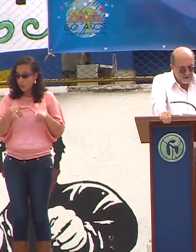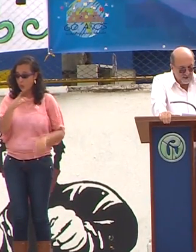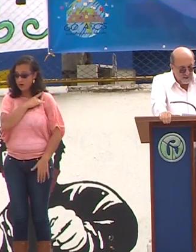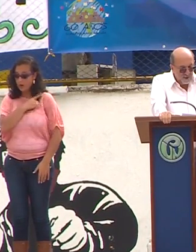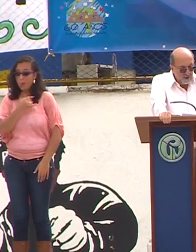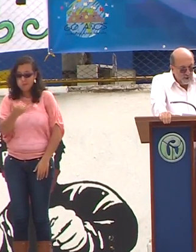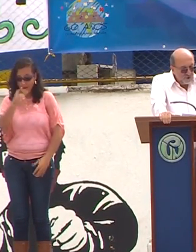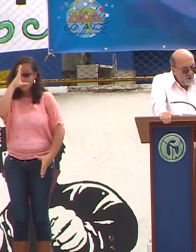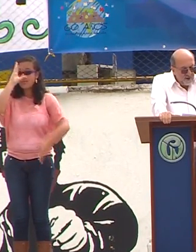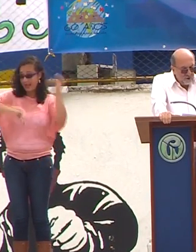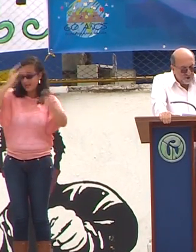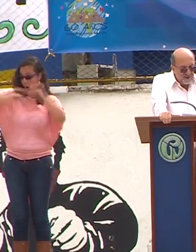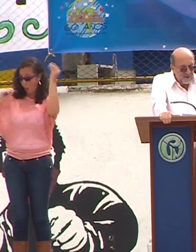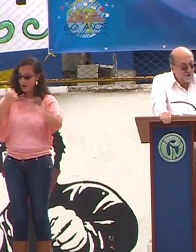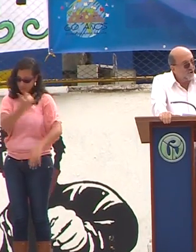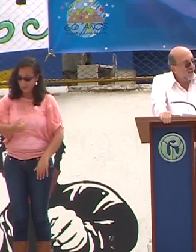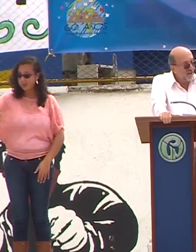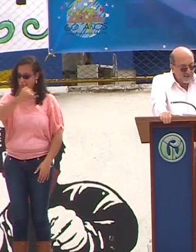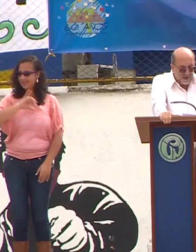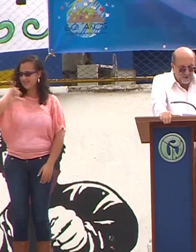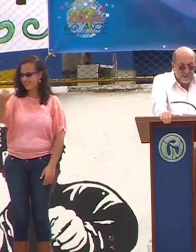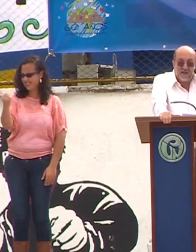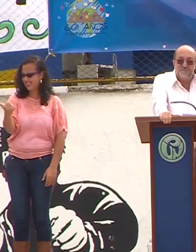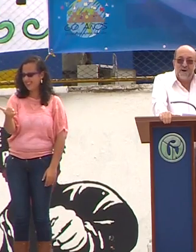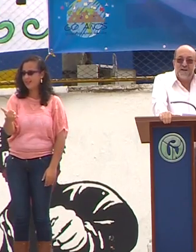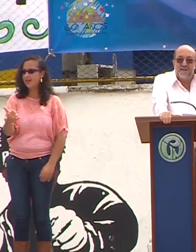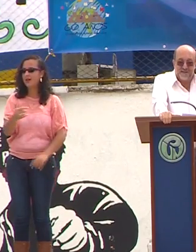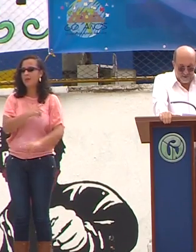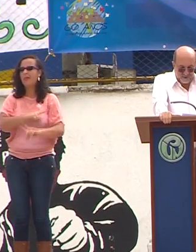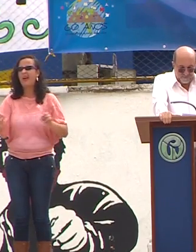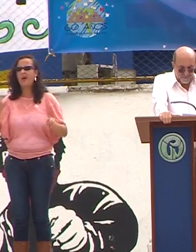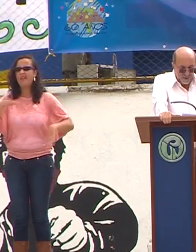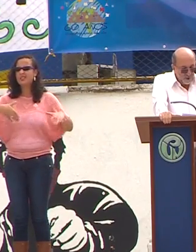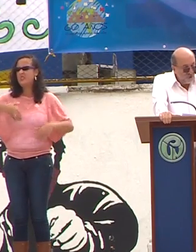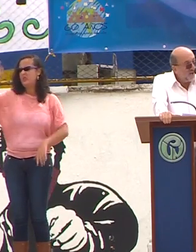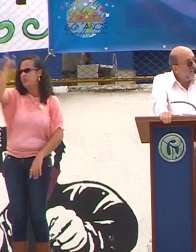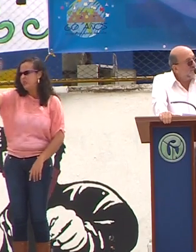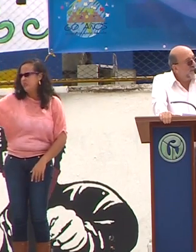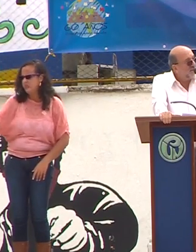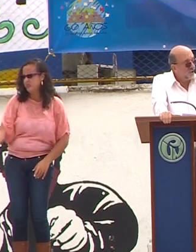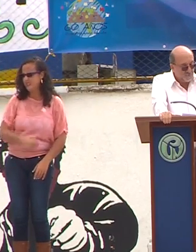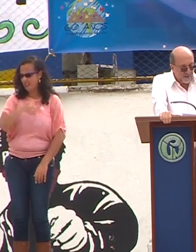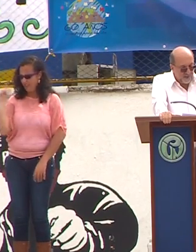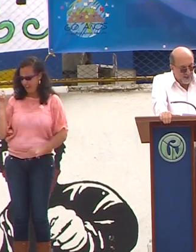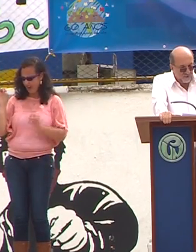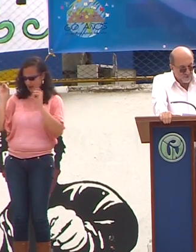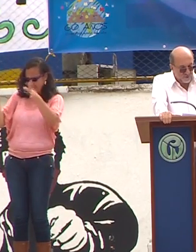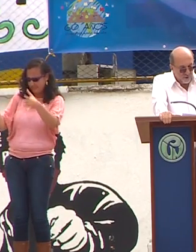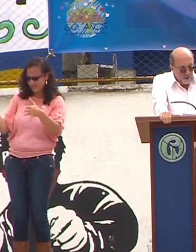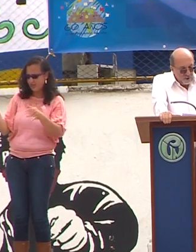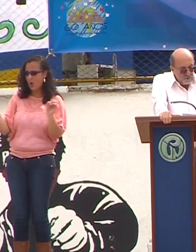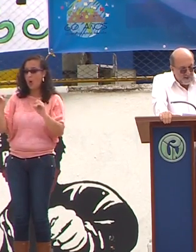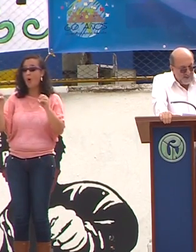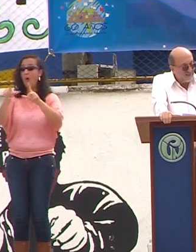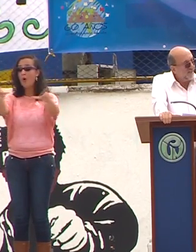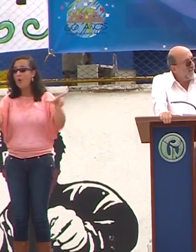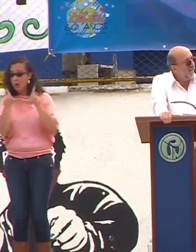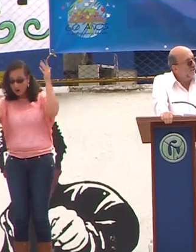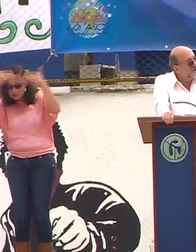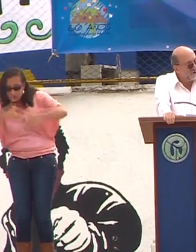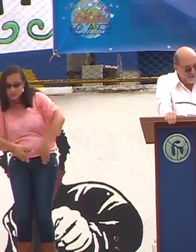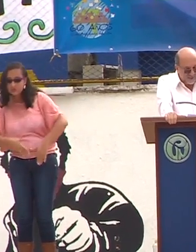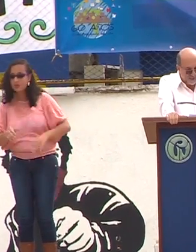disidencias, no en los gritos arañados de las paredes, no en espacios vedados, no en